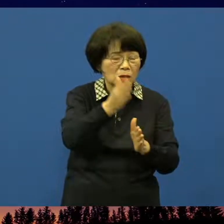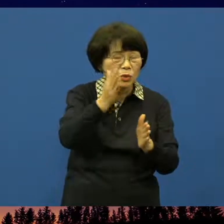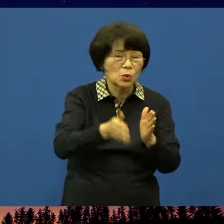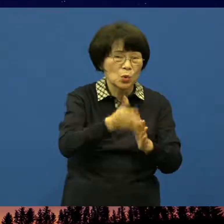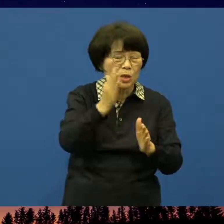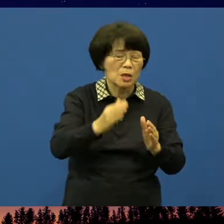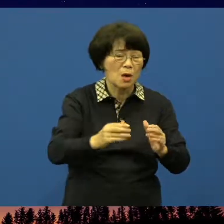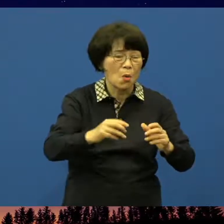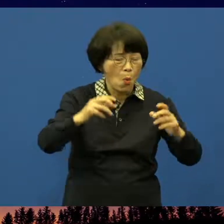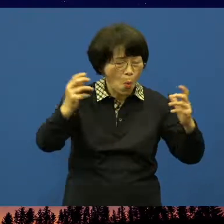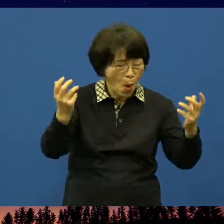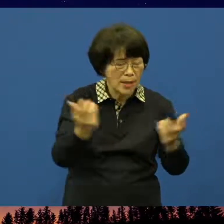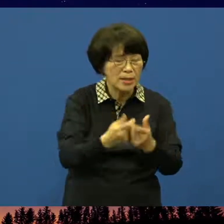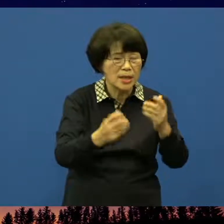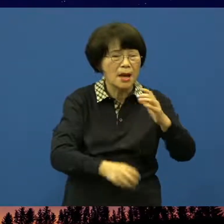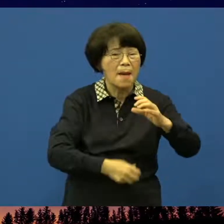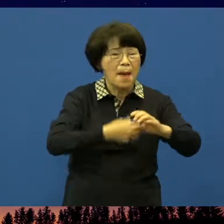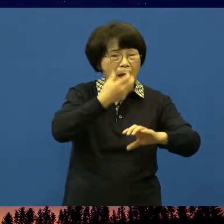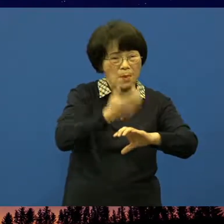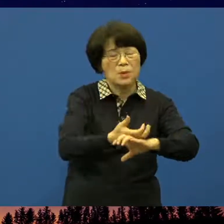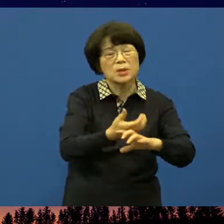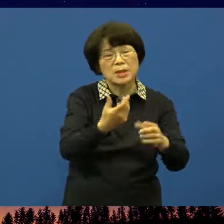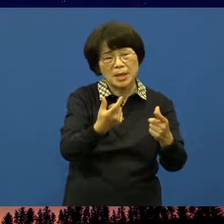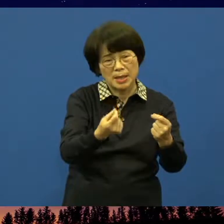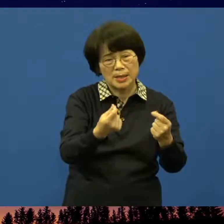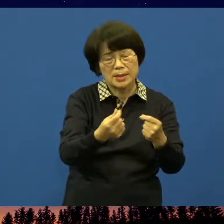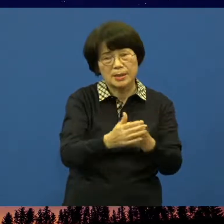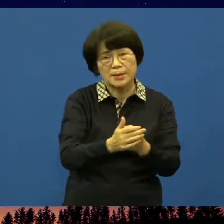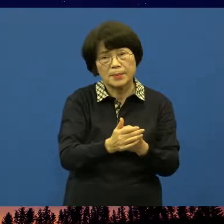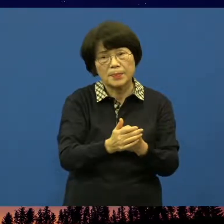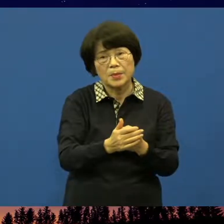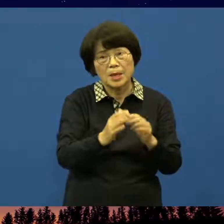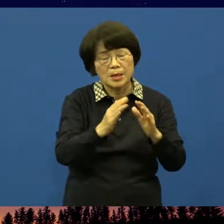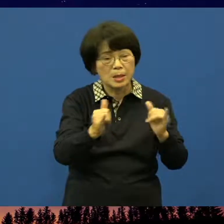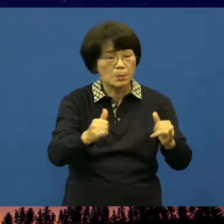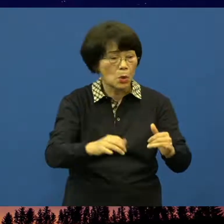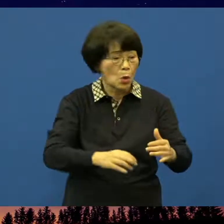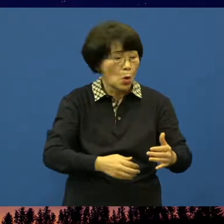업앤다운을 만들어놨어요. 뒤집어 나온 거예요. 그러니까 사람들이 충격을